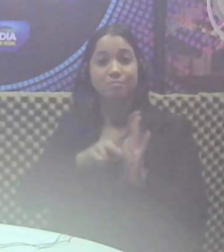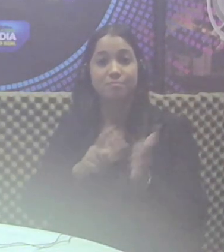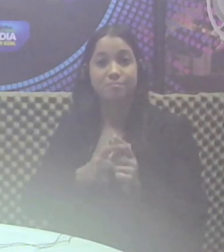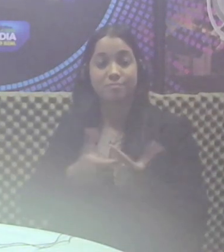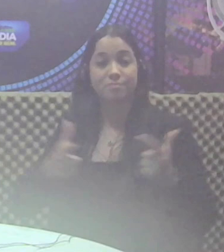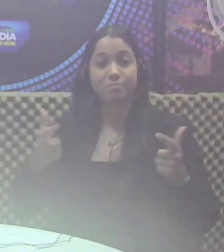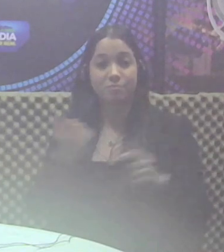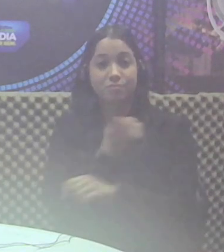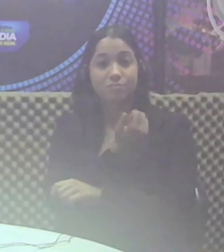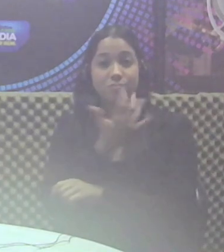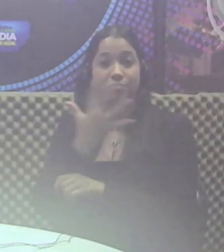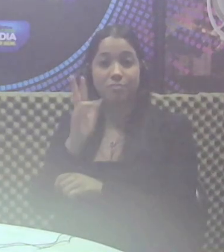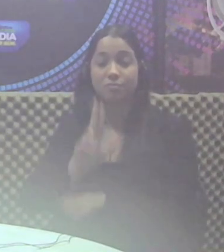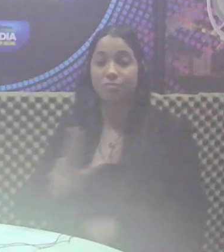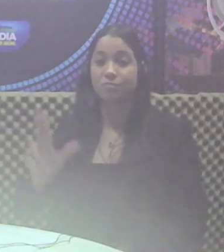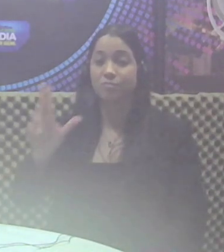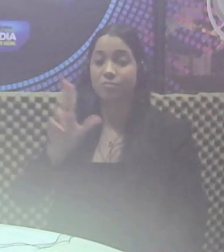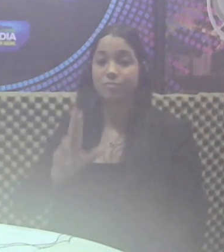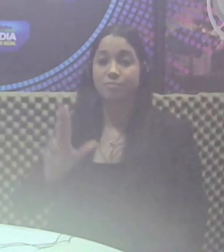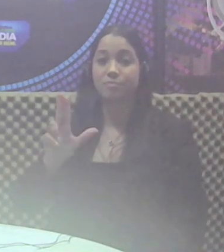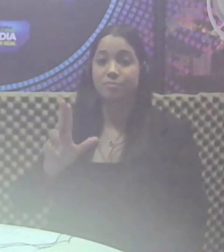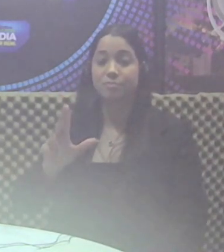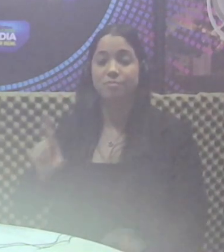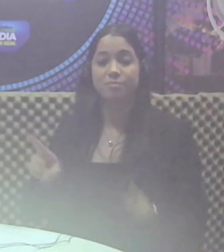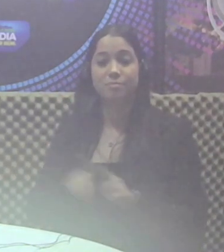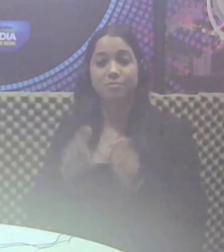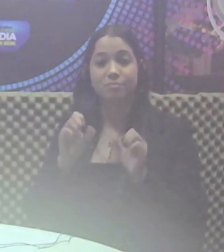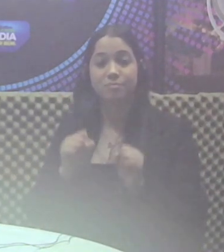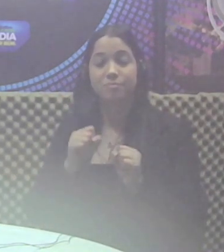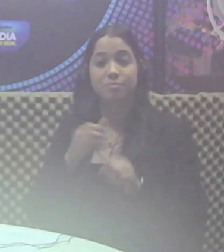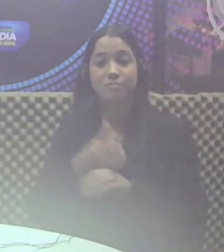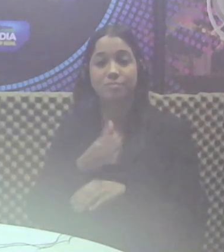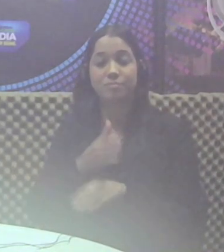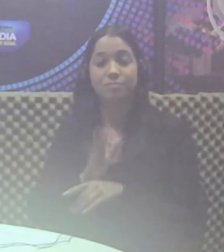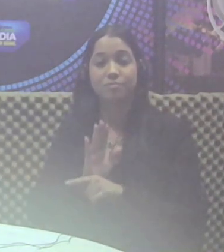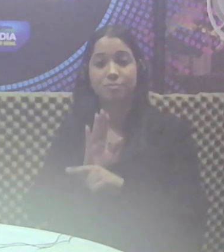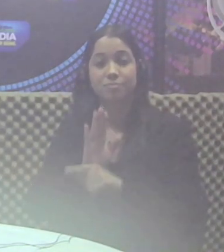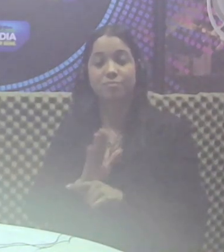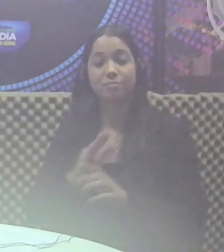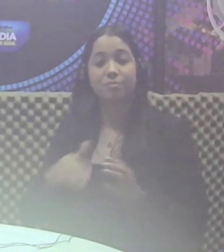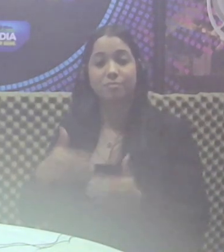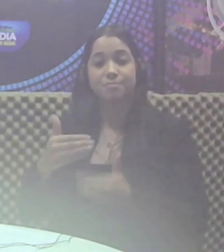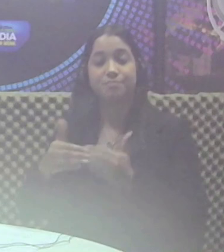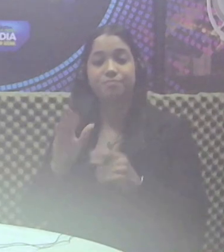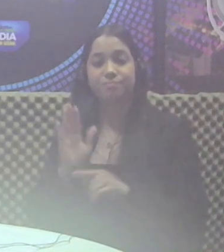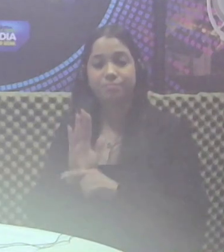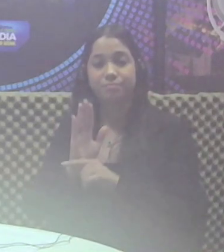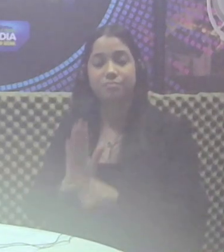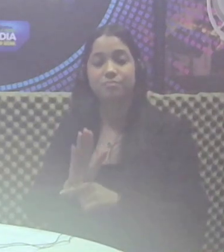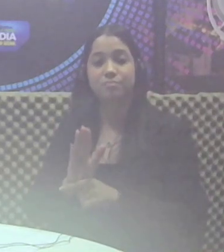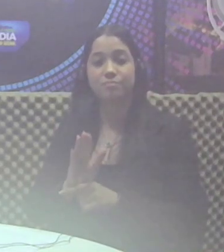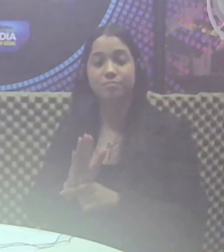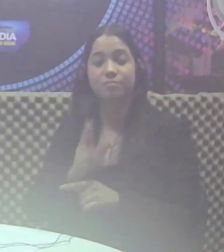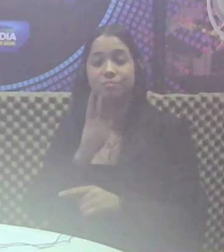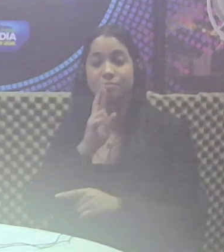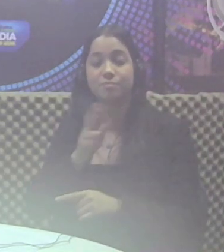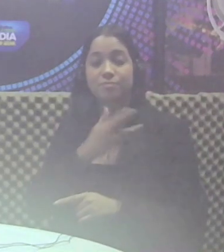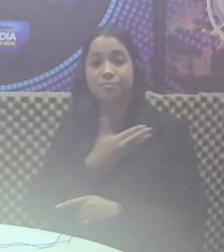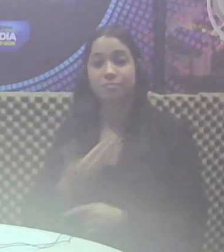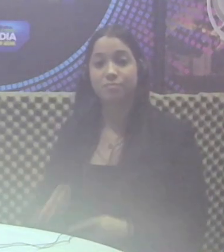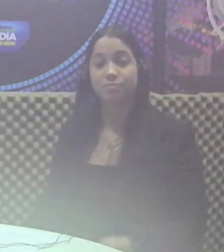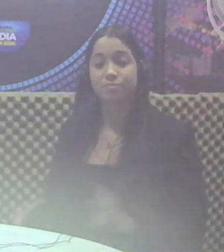a arborização de Uberlândia. Você também pode participar desse processo, contribuindo com a consulta pública que